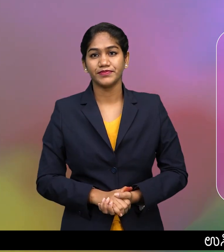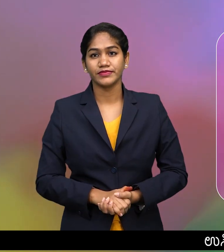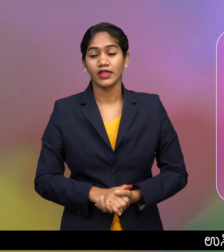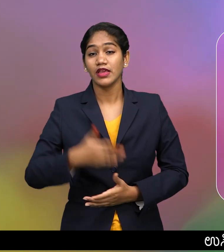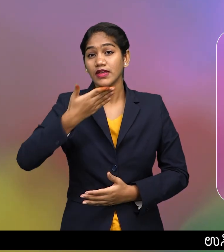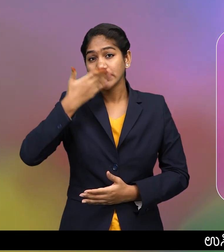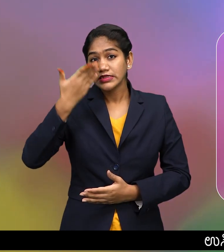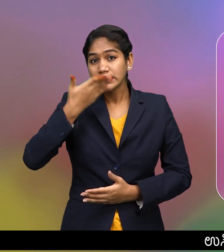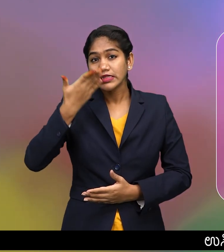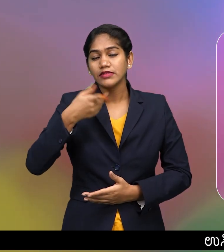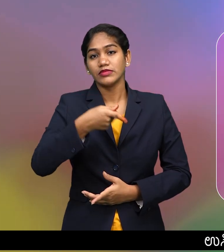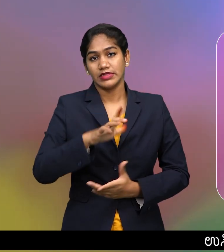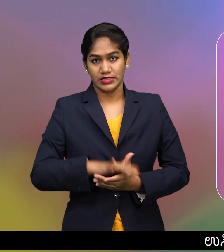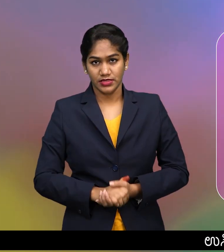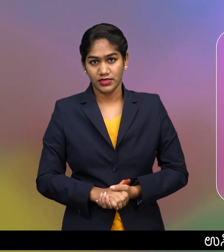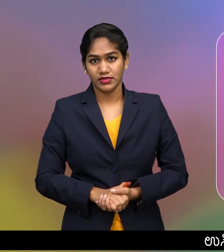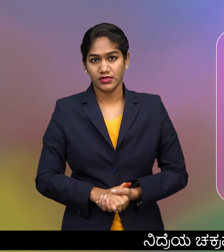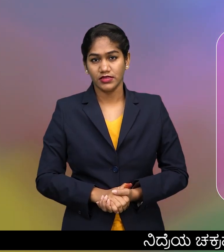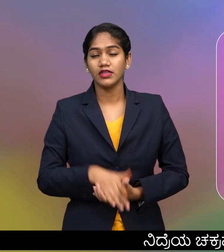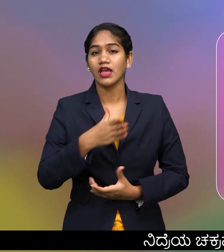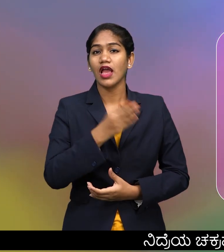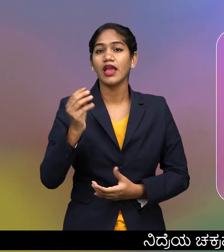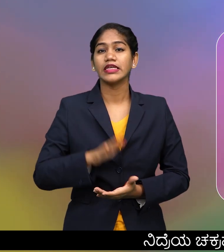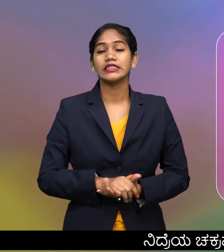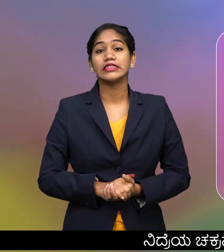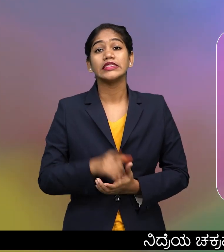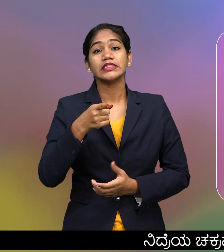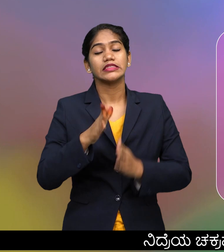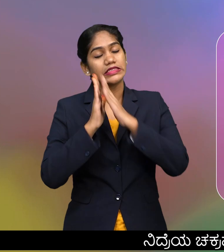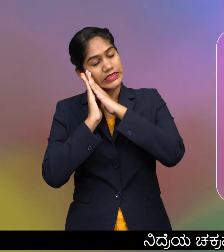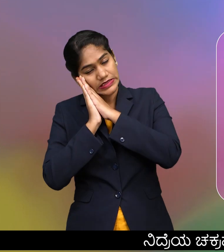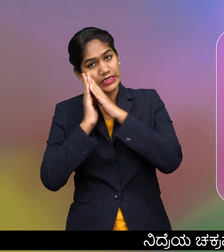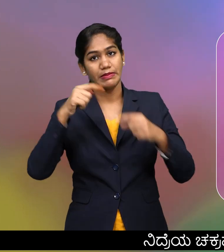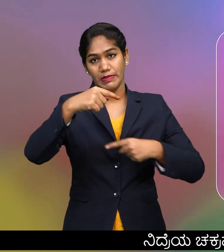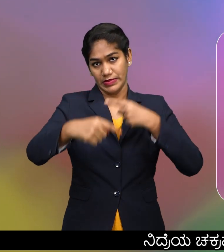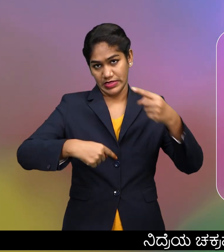ಉಸಿರಾಟ ಮತ್ತು ನಿದ್ರೆಯ ಚಕ್ರವನ್ನು ನಿಯಂತ್ರಿಸುತ್ತದೆ.